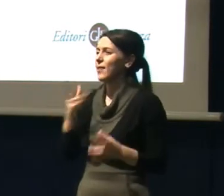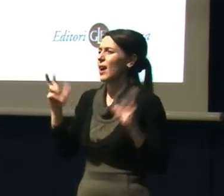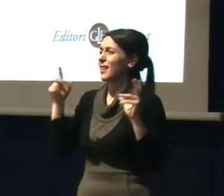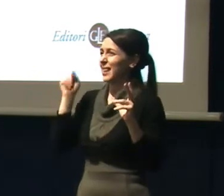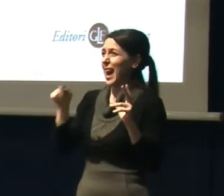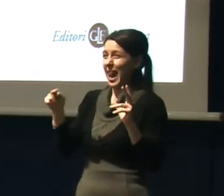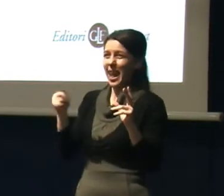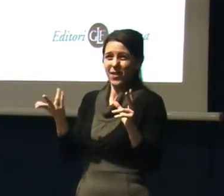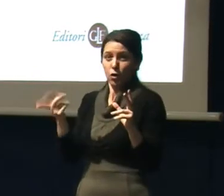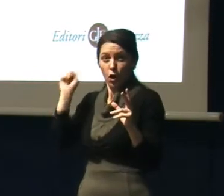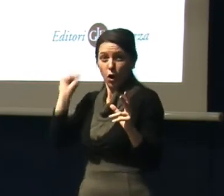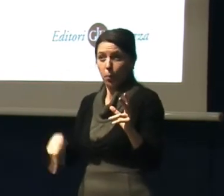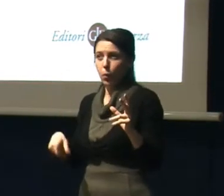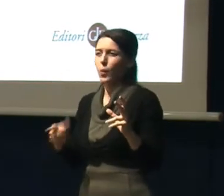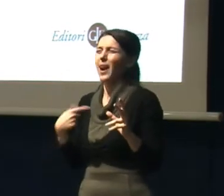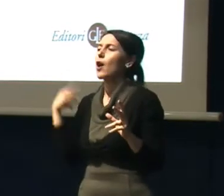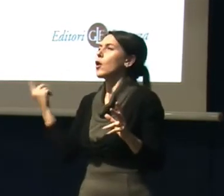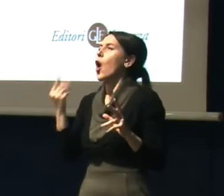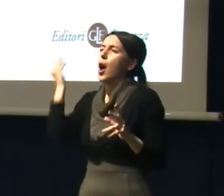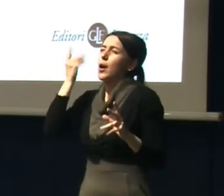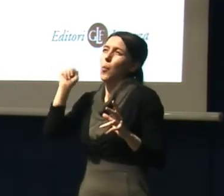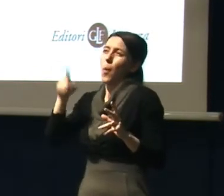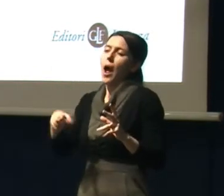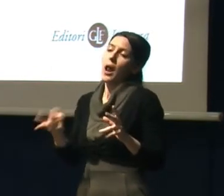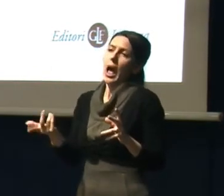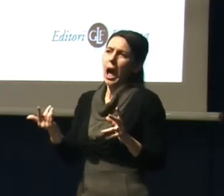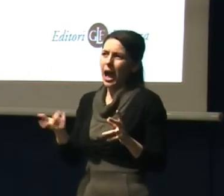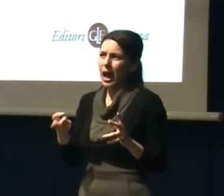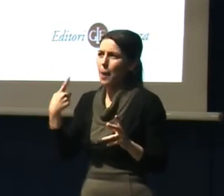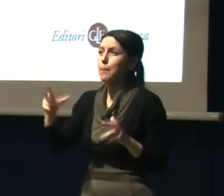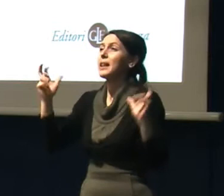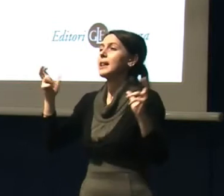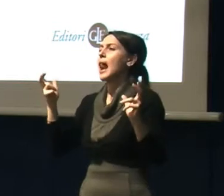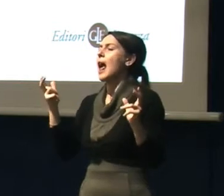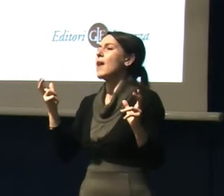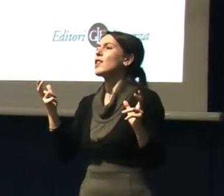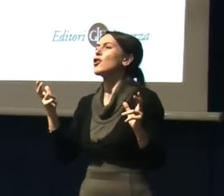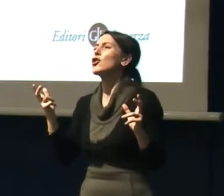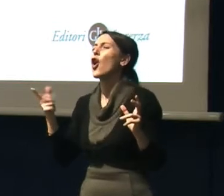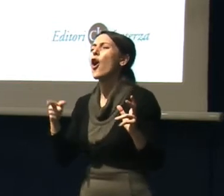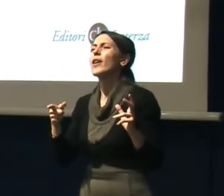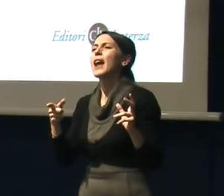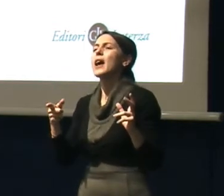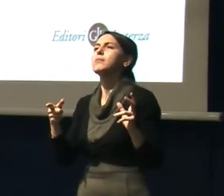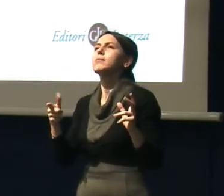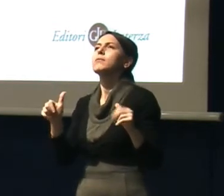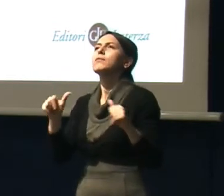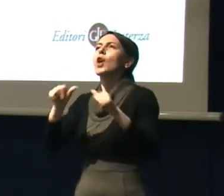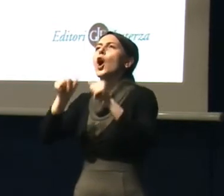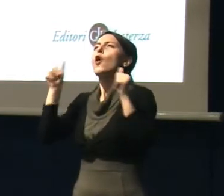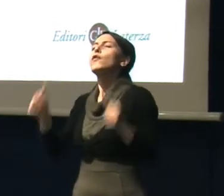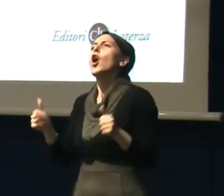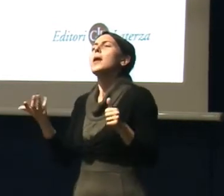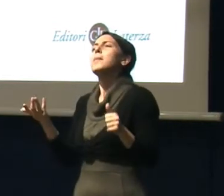fino ad oggi noi consideravamo quella che assorbiva la potenza originaria del mondo